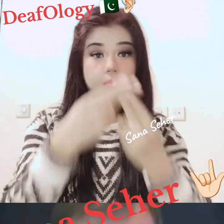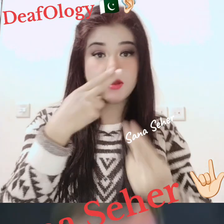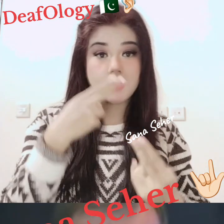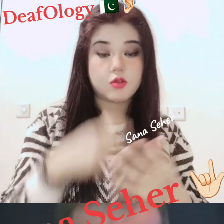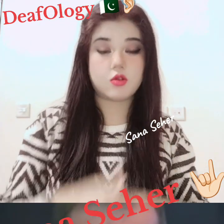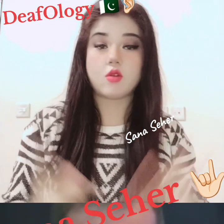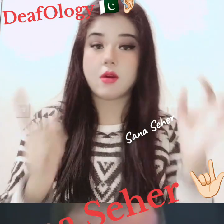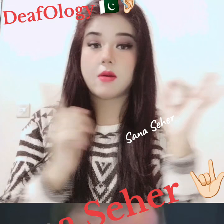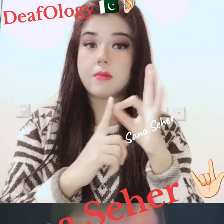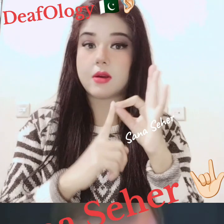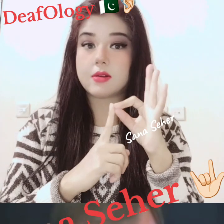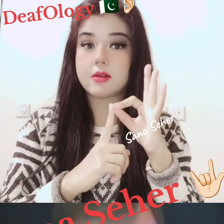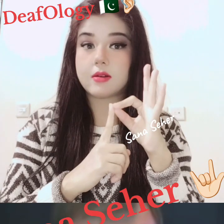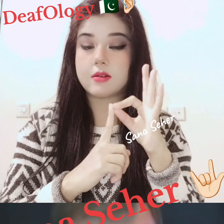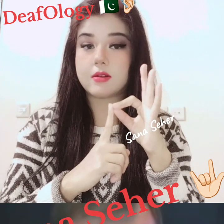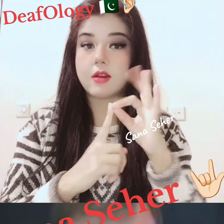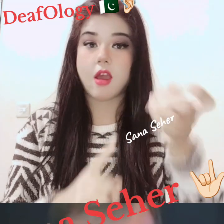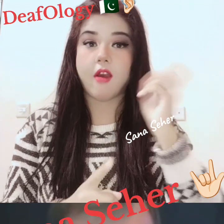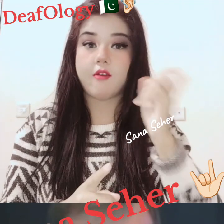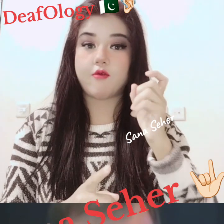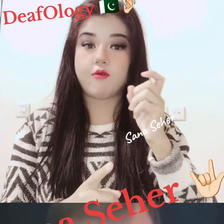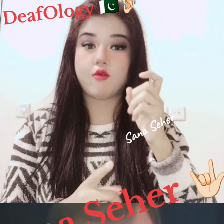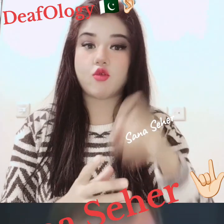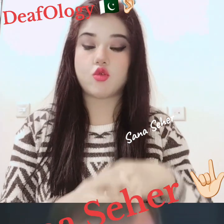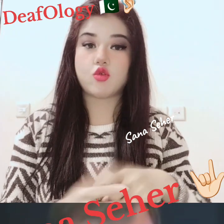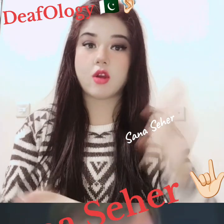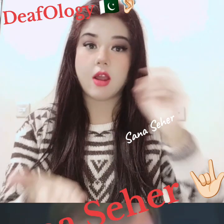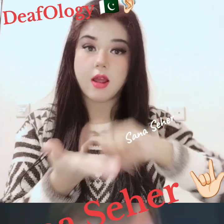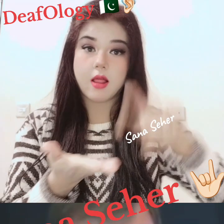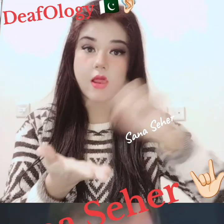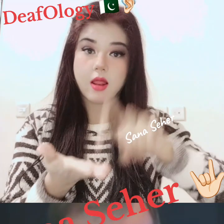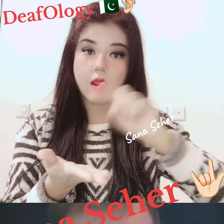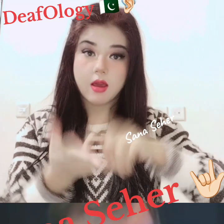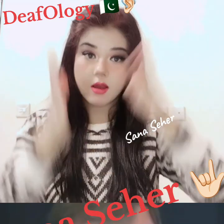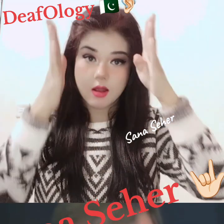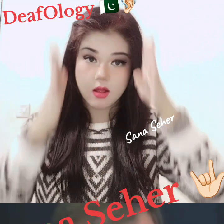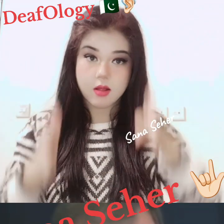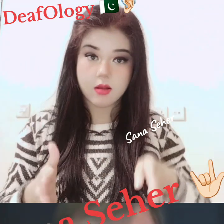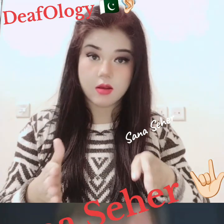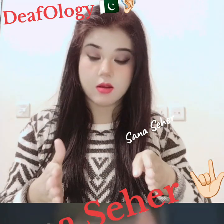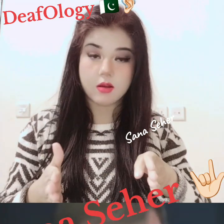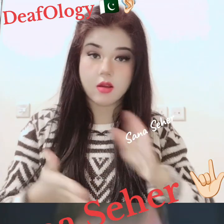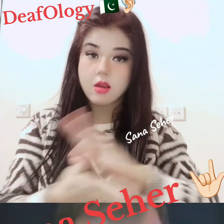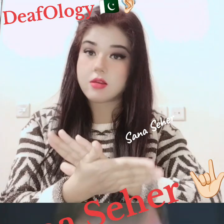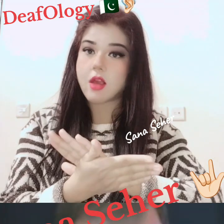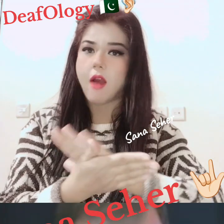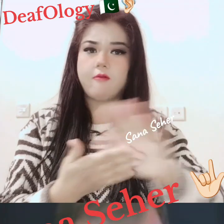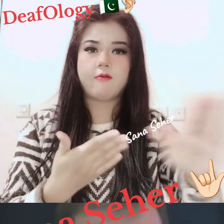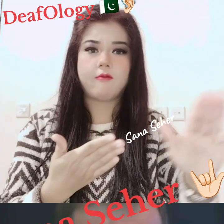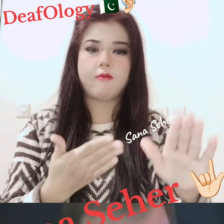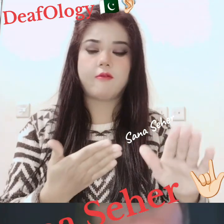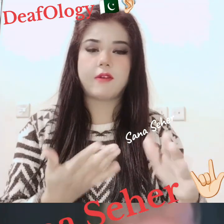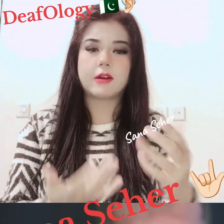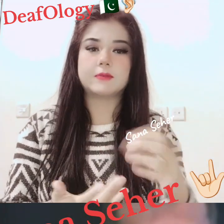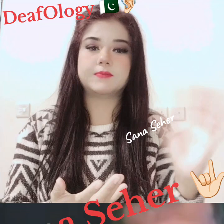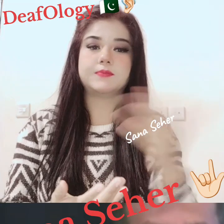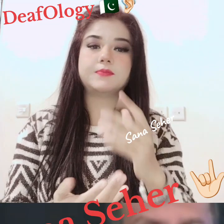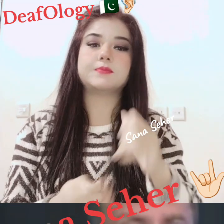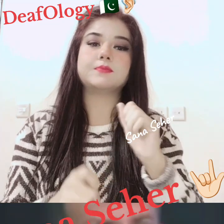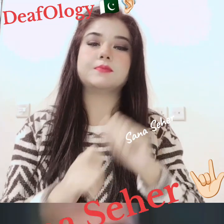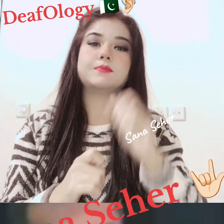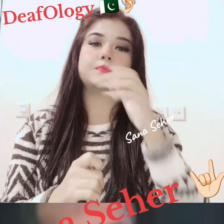कि पाकिस्तान की जो फौज का जो लीगल प्रोसेस है दैट इज वेरी डेलिबरेट एंड वेरी जस्ट, क्योंकि इसमें बयानिया